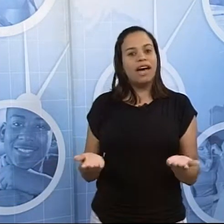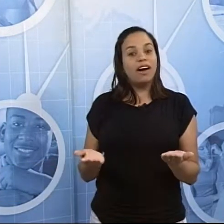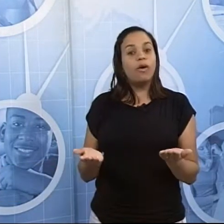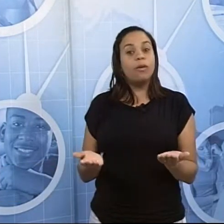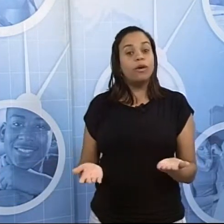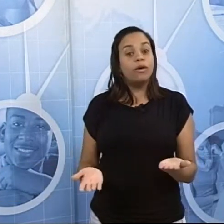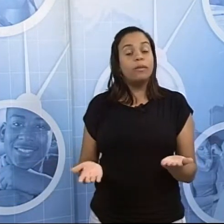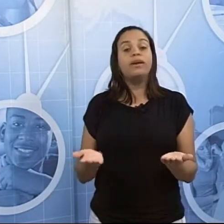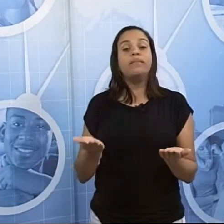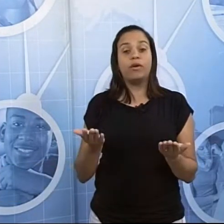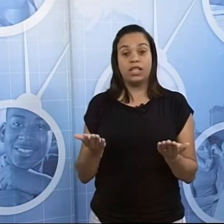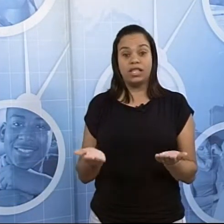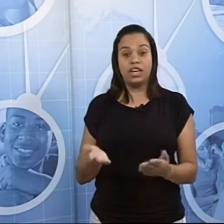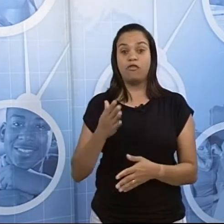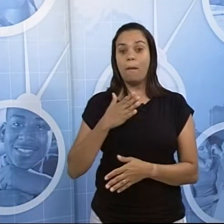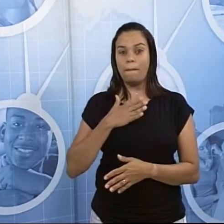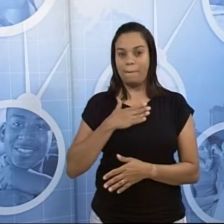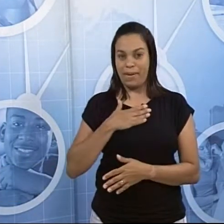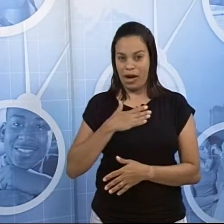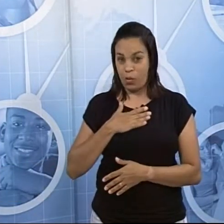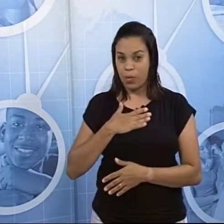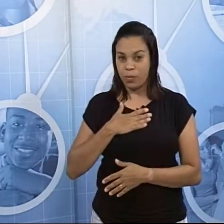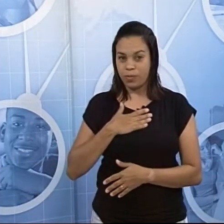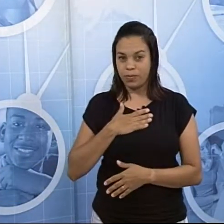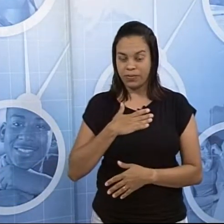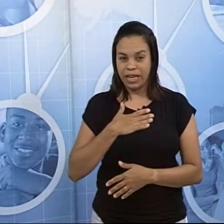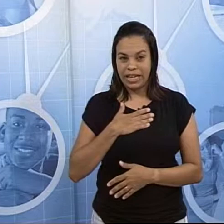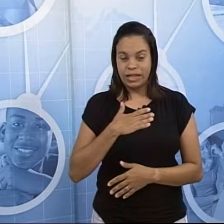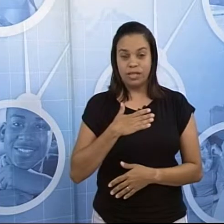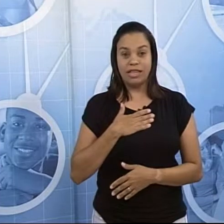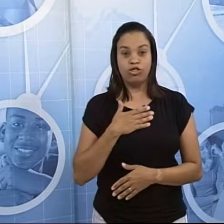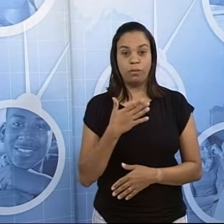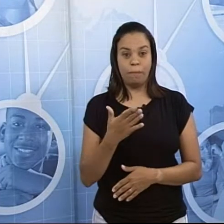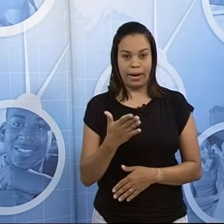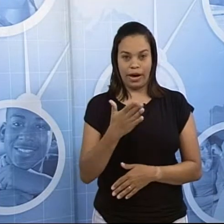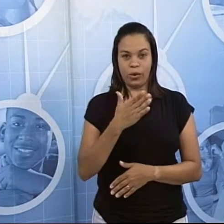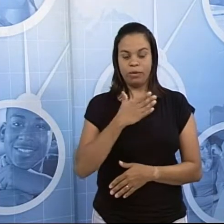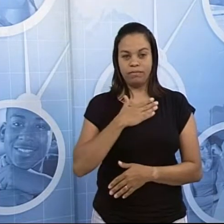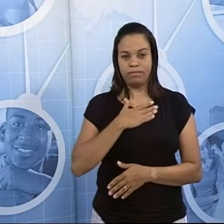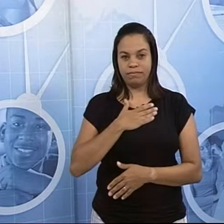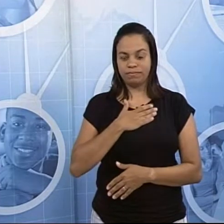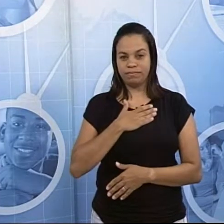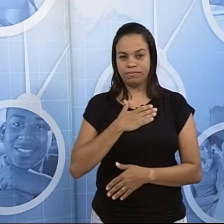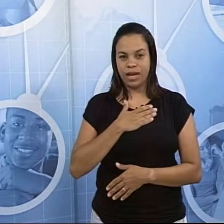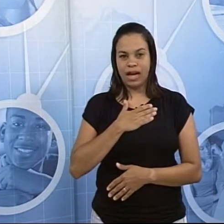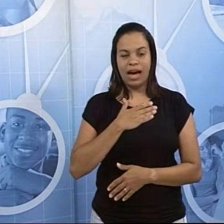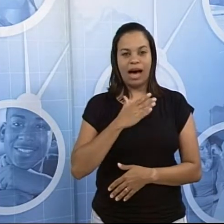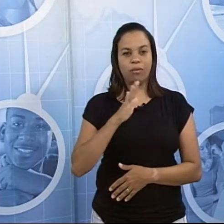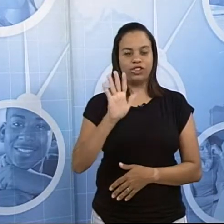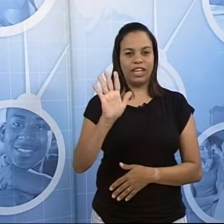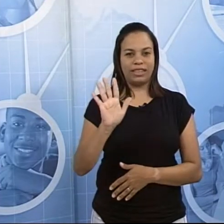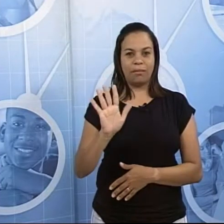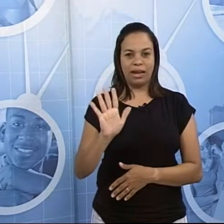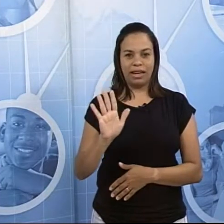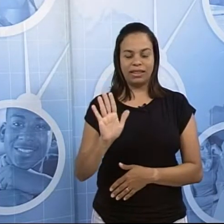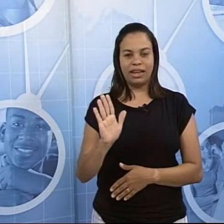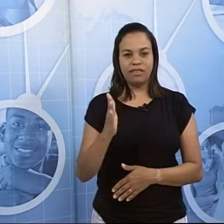com o pronome possessivo meu. Então sinal de meu, a mão direita aberta, você